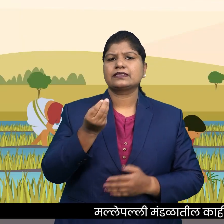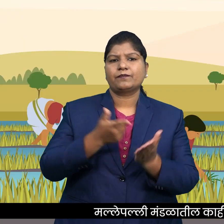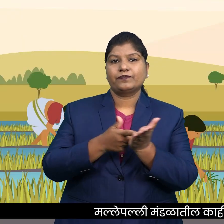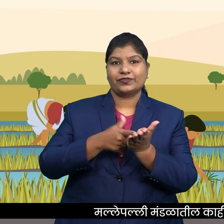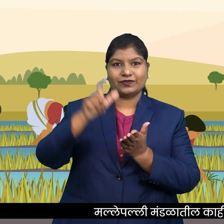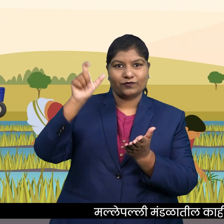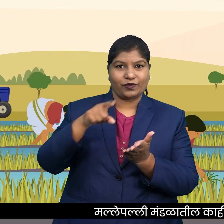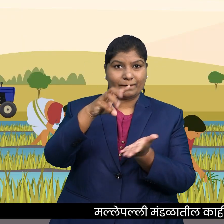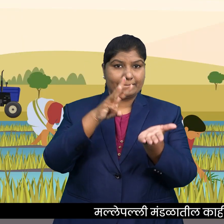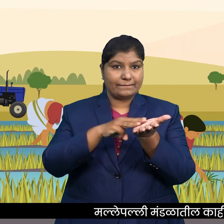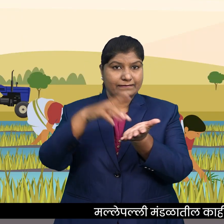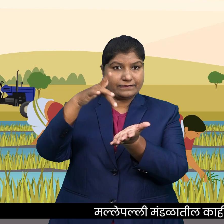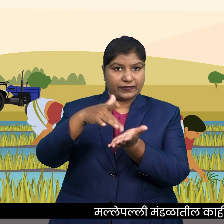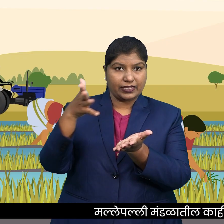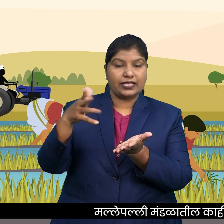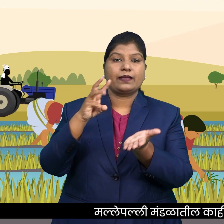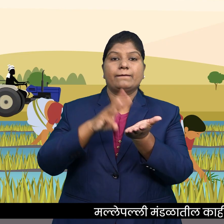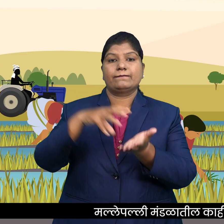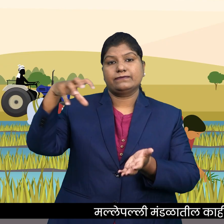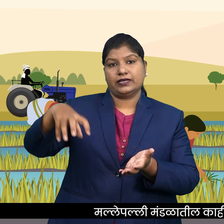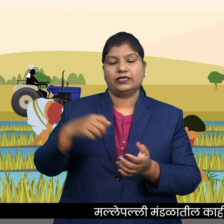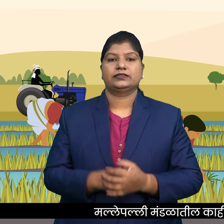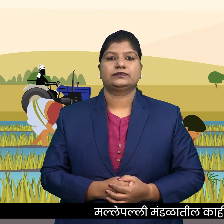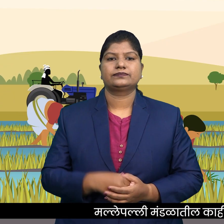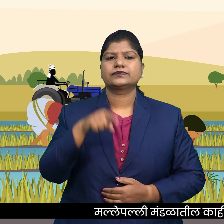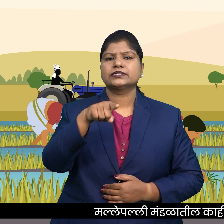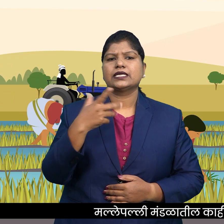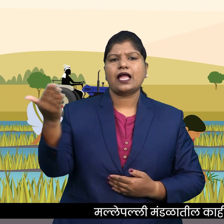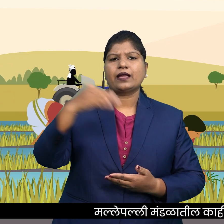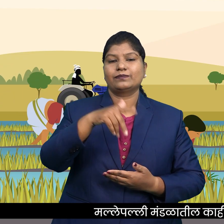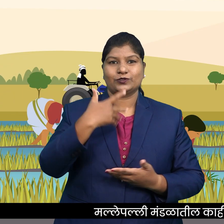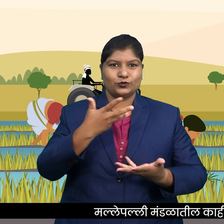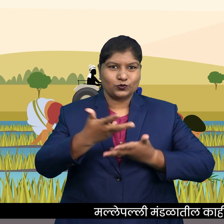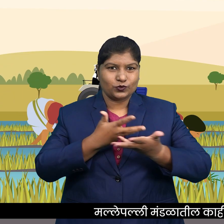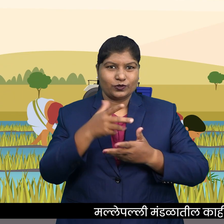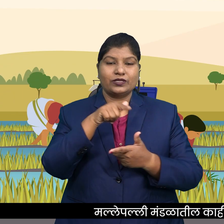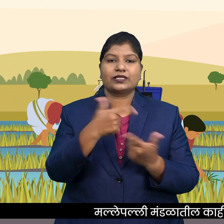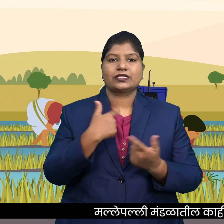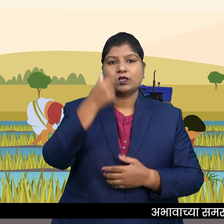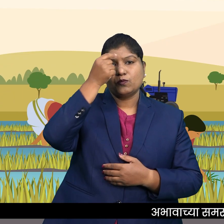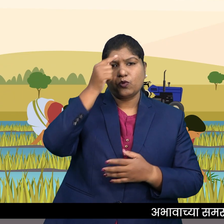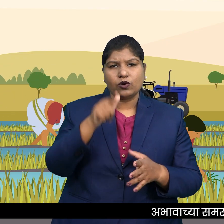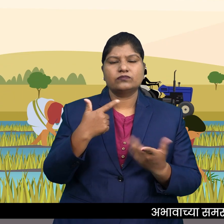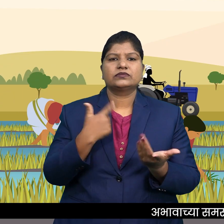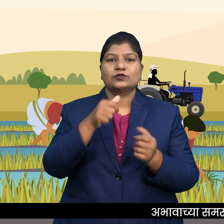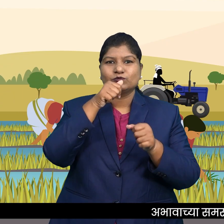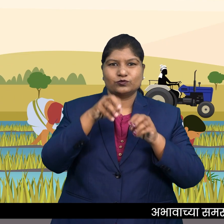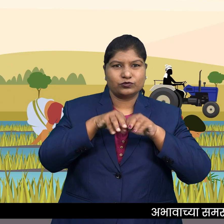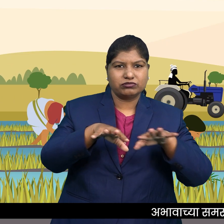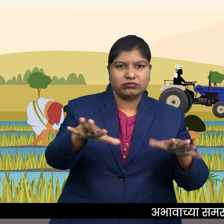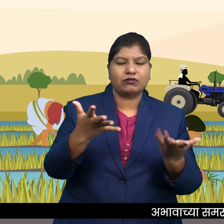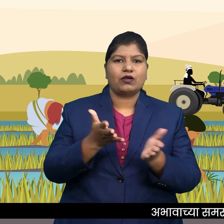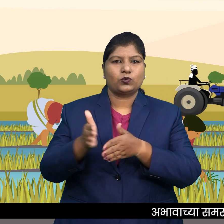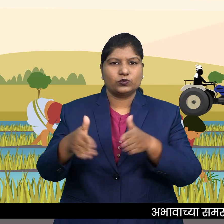प्रतिनिधींना भेटते. पल्लेपल्ली मंडळातील काही शेतकरी त्यांच्या गावात सिंचनाच्या अभावाच्या